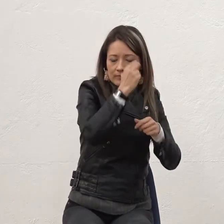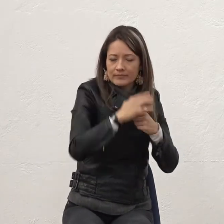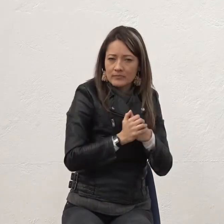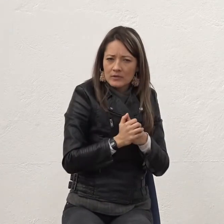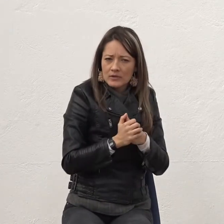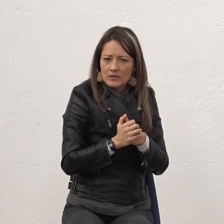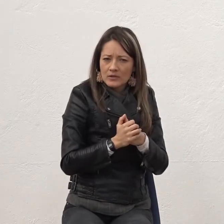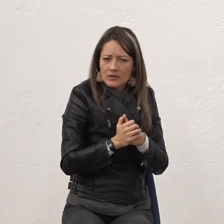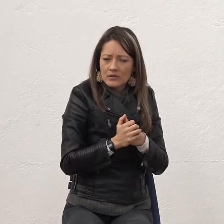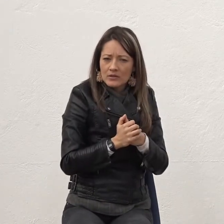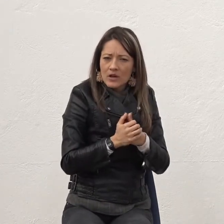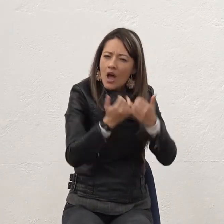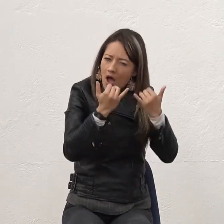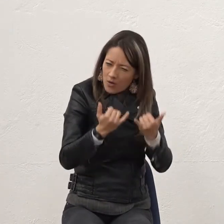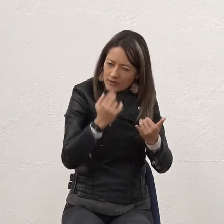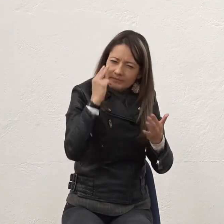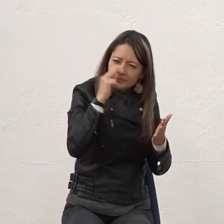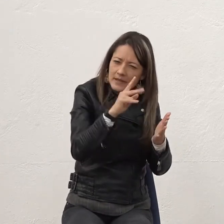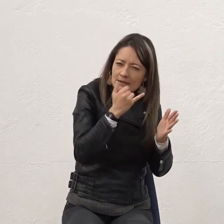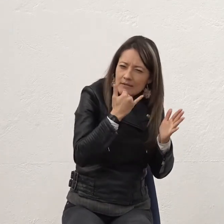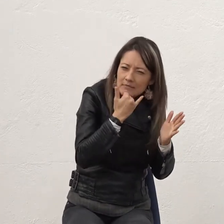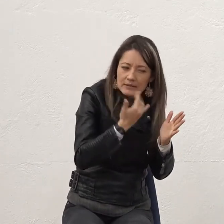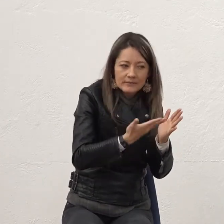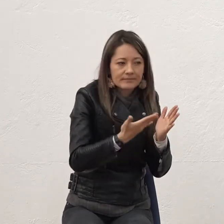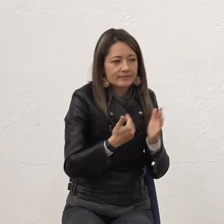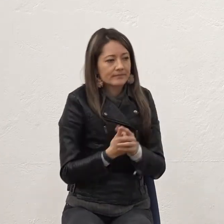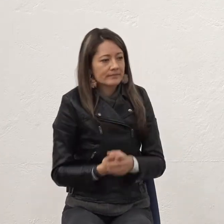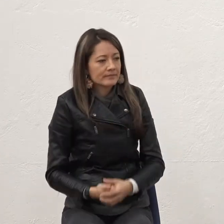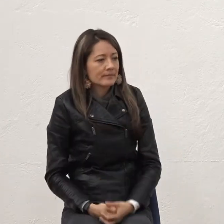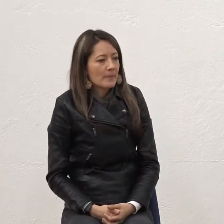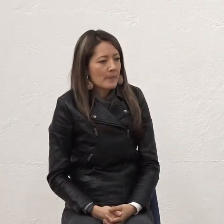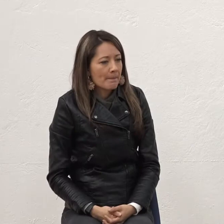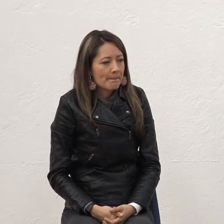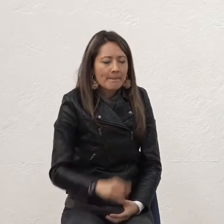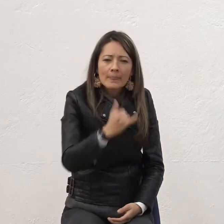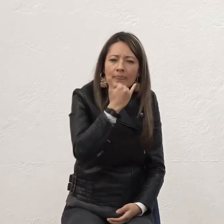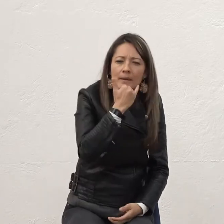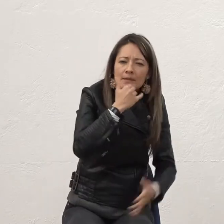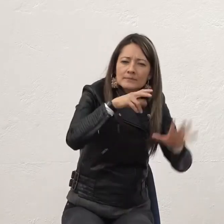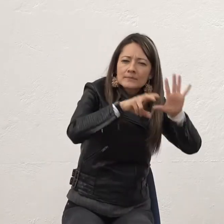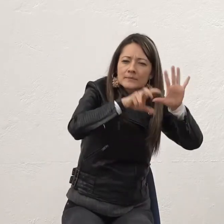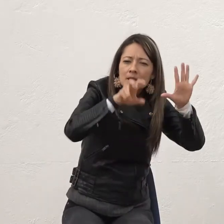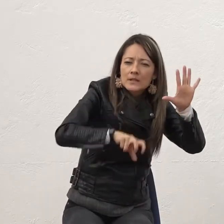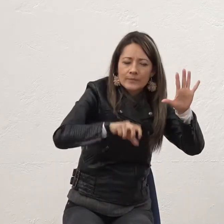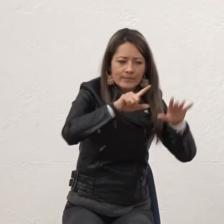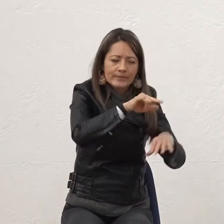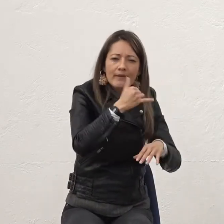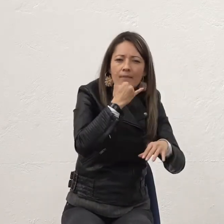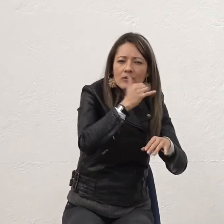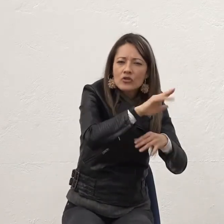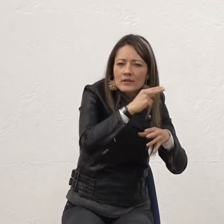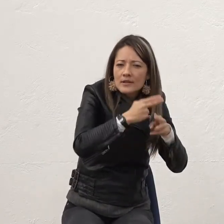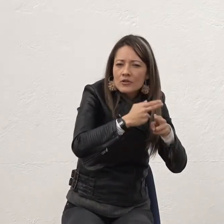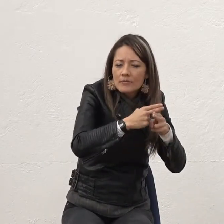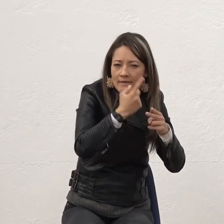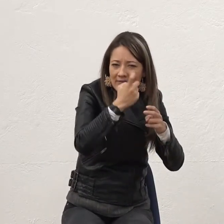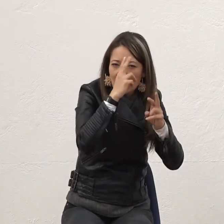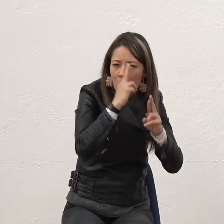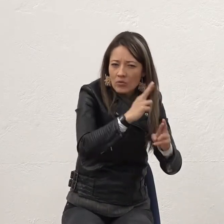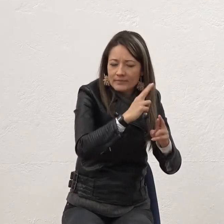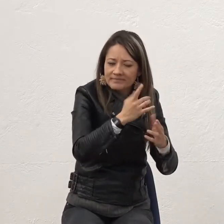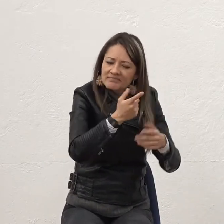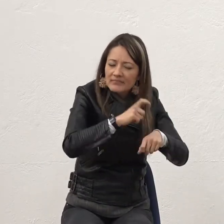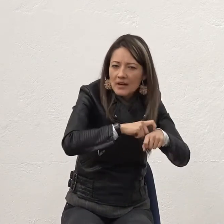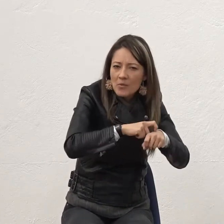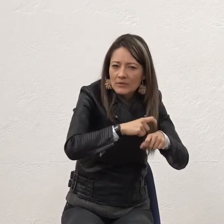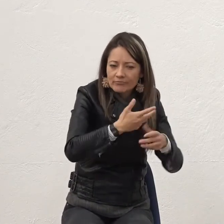Bueno, entonces vamos a mirar qué pasó. ¿Qué pasó con Zaqueo? ¿Qué pasó con ese nombre que no honró? ¿En qué